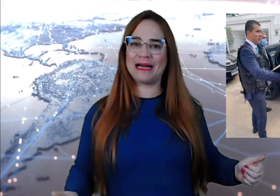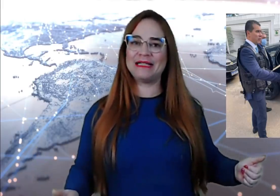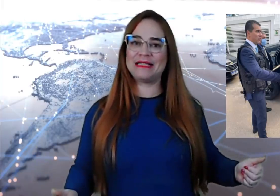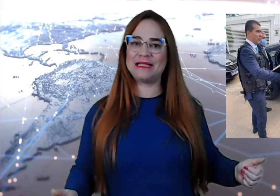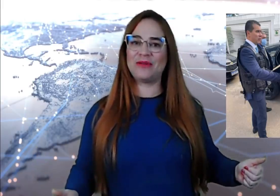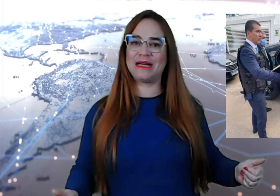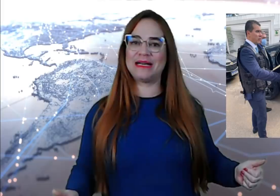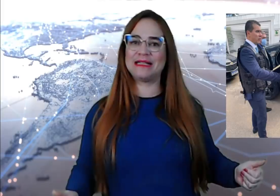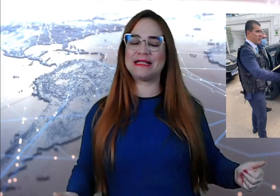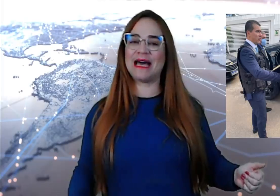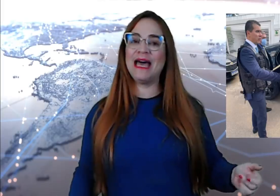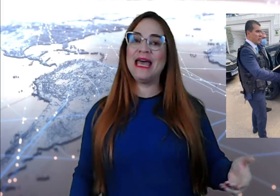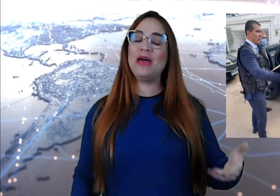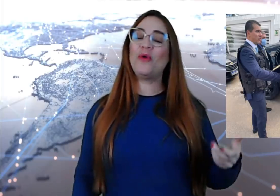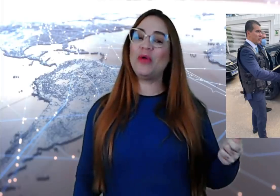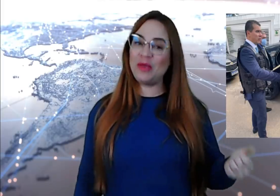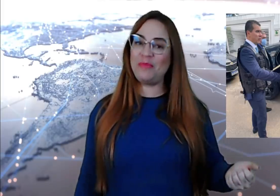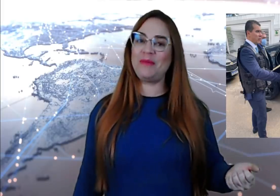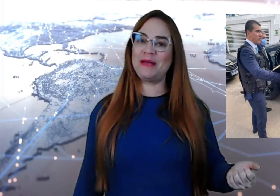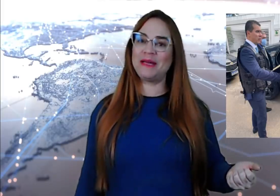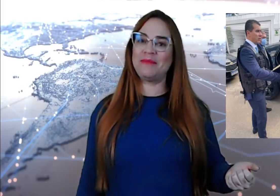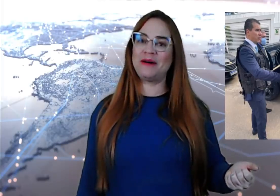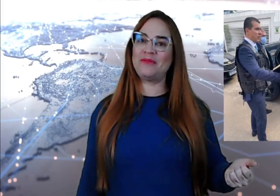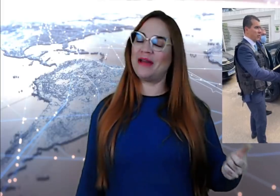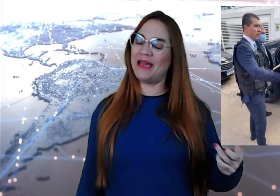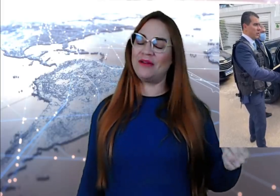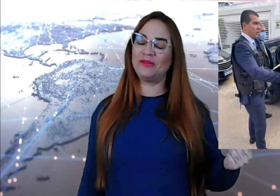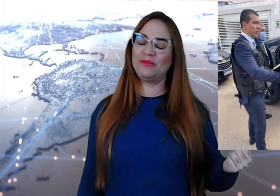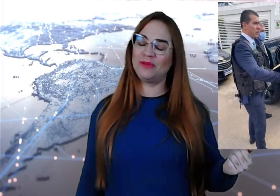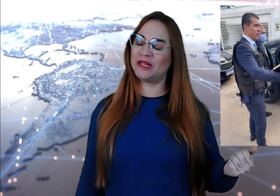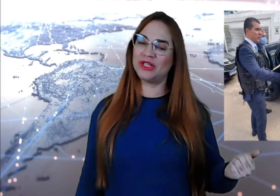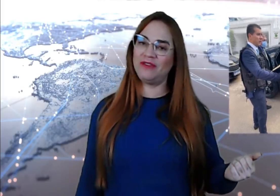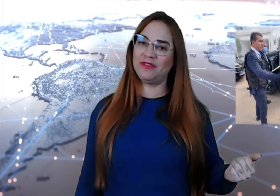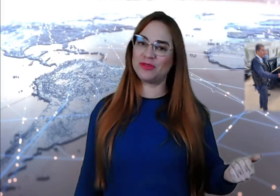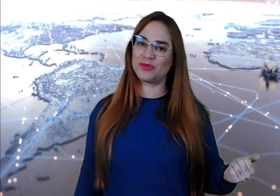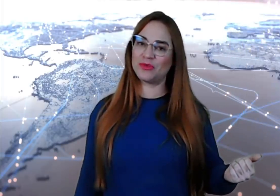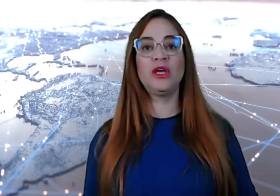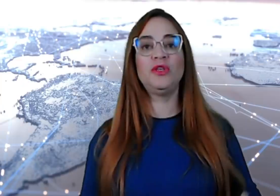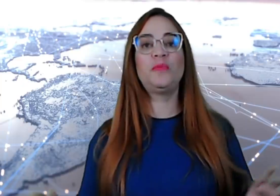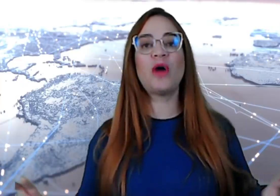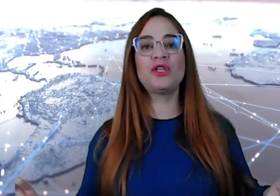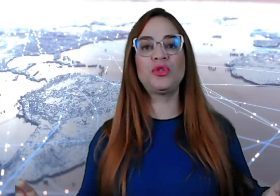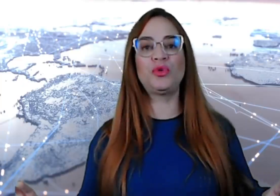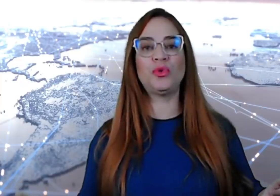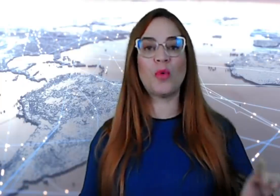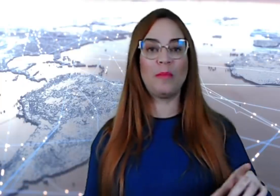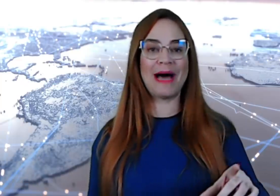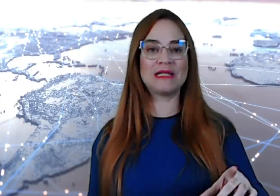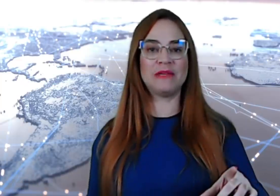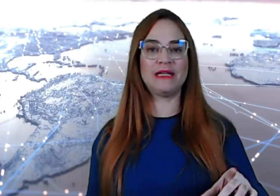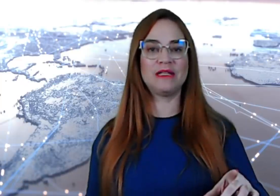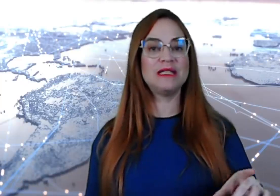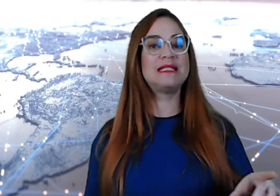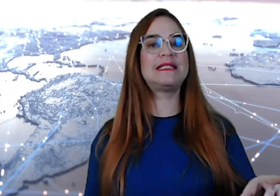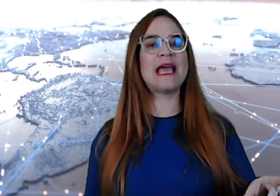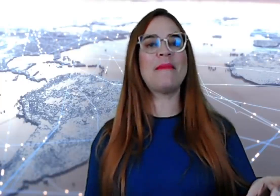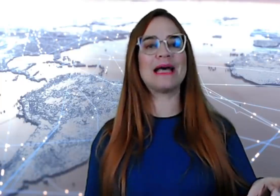de segurança e Bíblia na mão, eu nunca tinha visto. E o pior de tudo, pasmem, sem